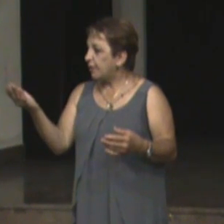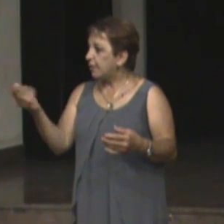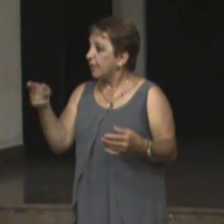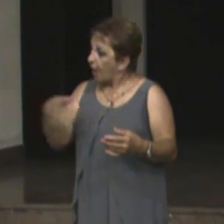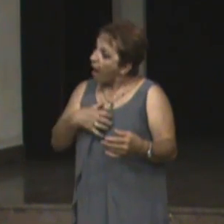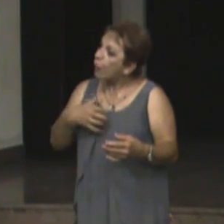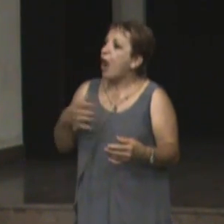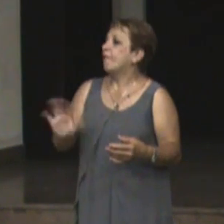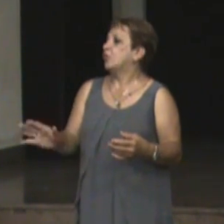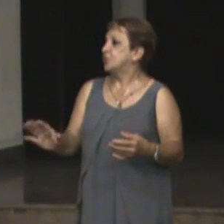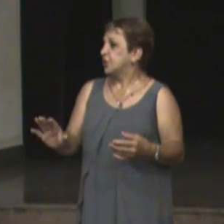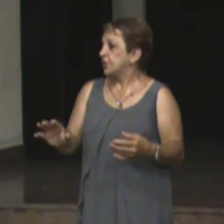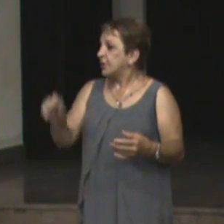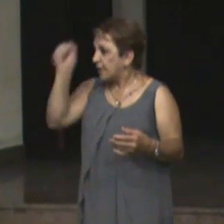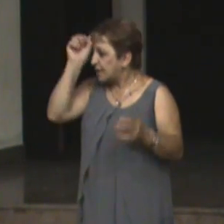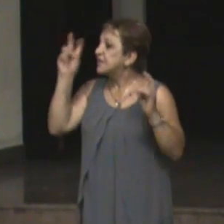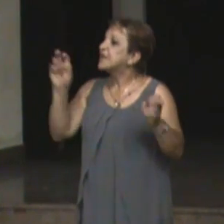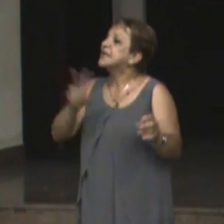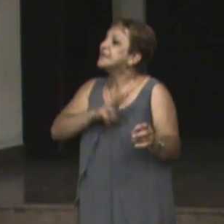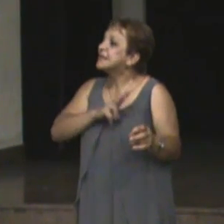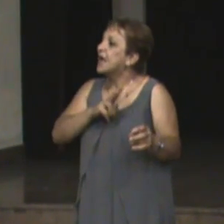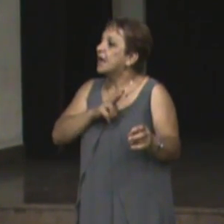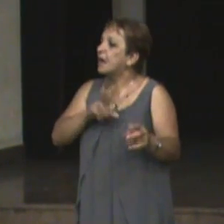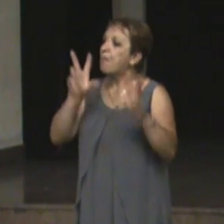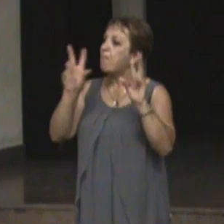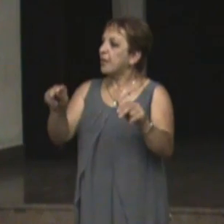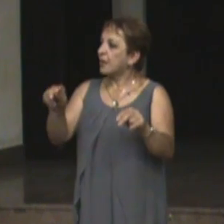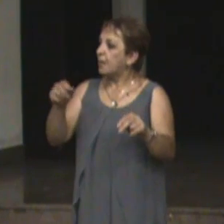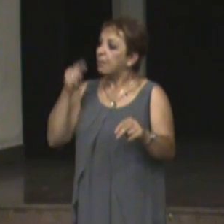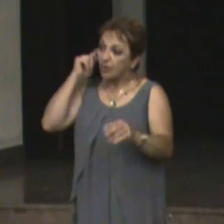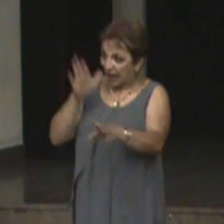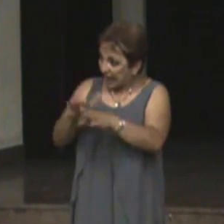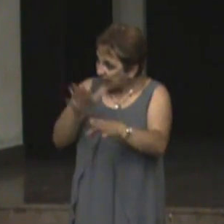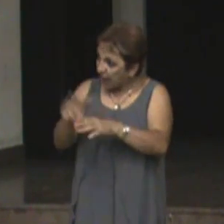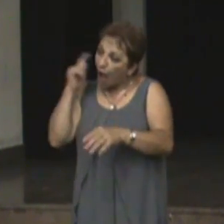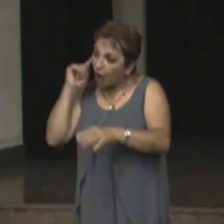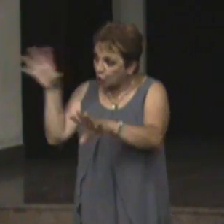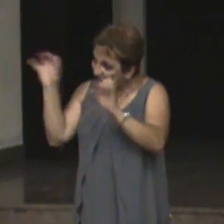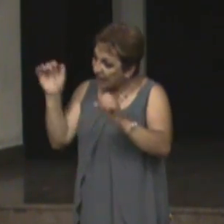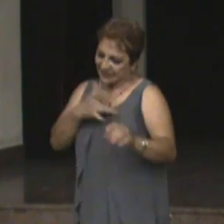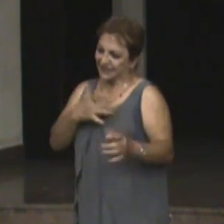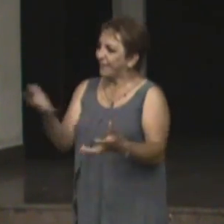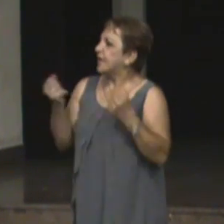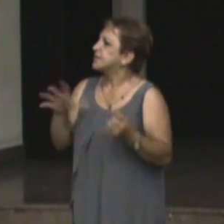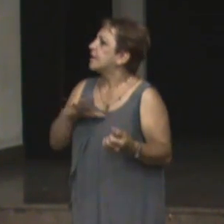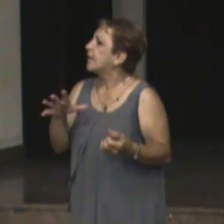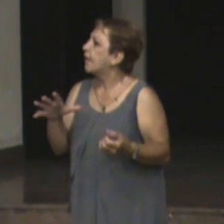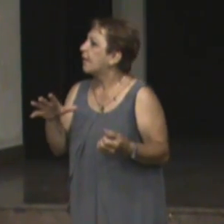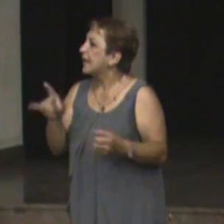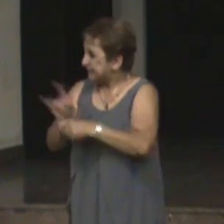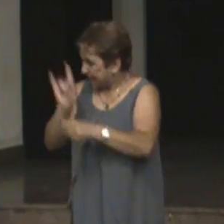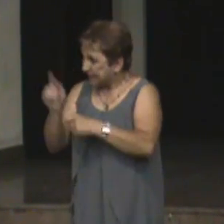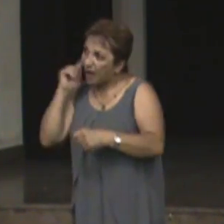Եվ արդյոք Աստվածային այդ սիրով պատկանը մենք լսենք միայն ականջով, թե նաև լսենք մեր